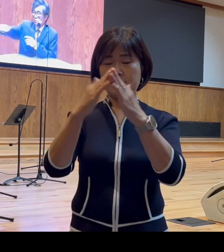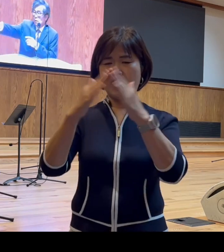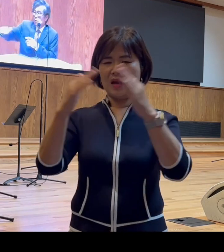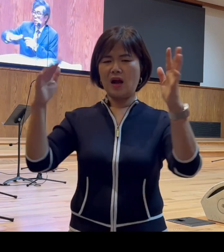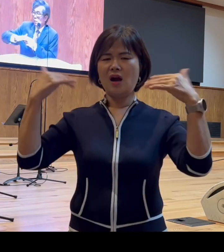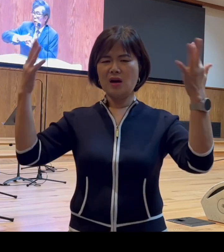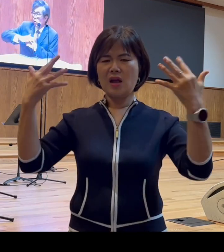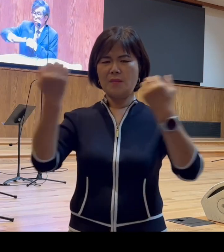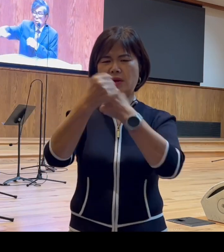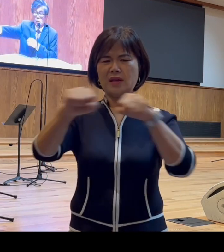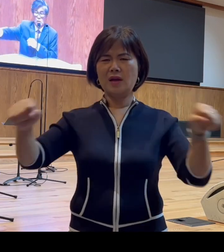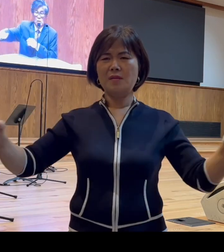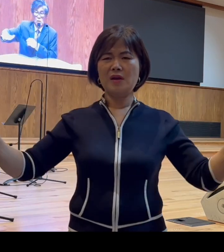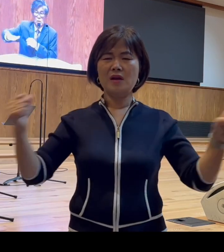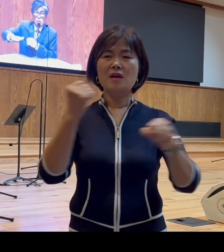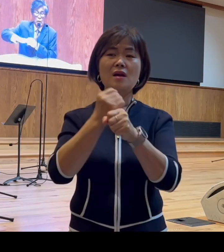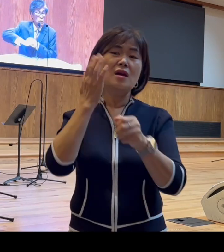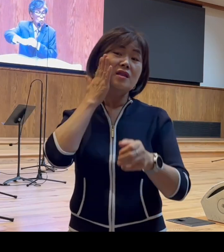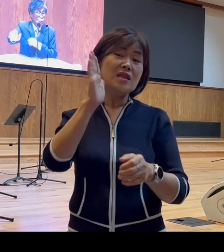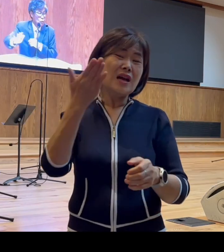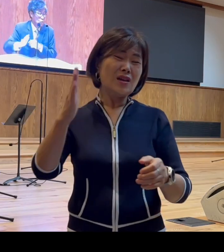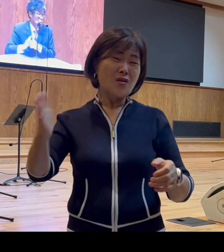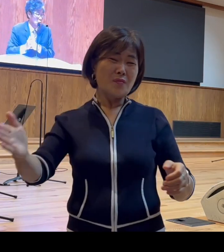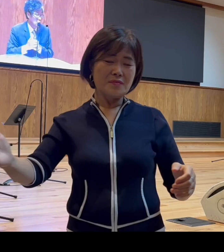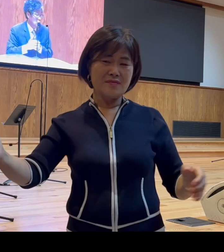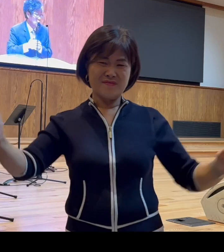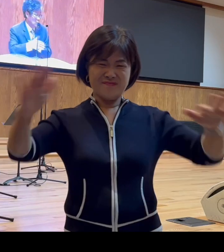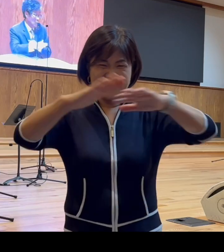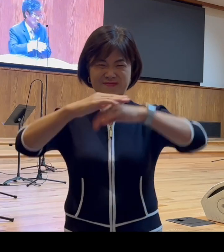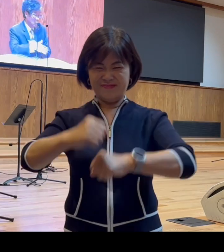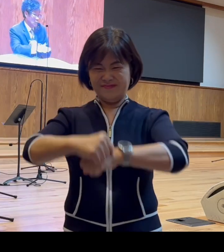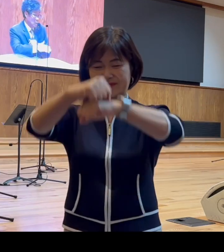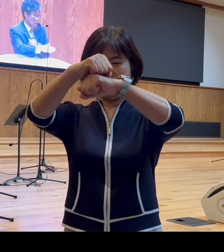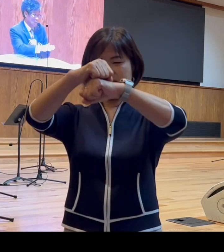그냥 마당에 낙엽이 잔디를 덮고 있는 거예요.